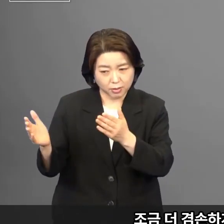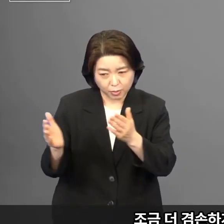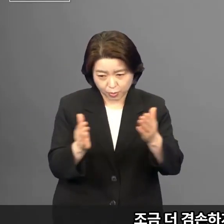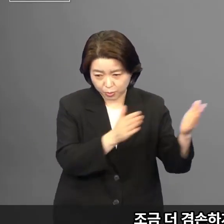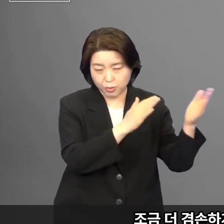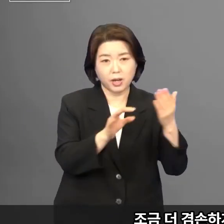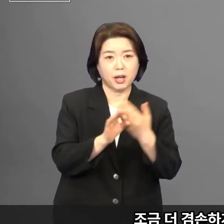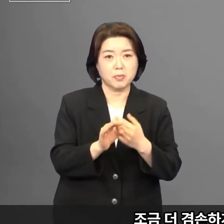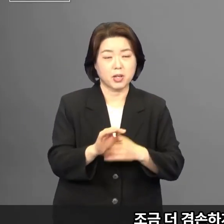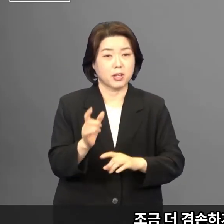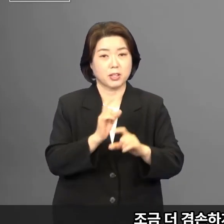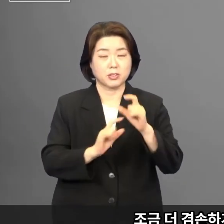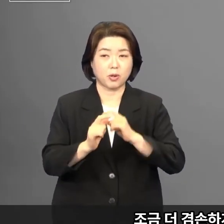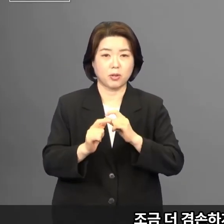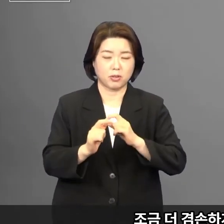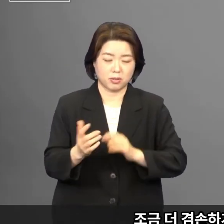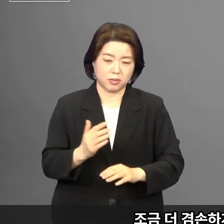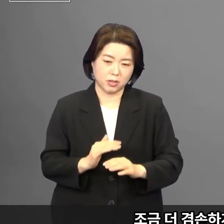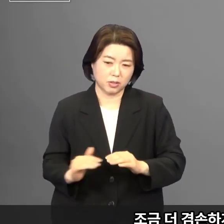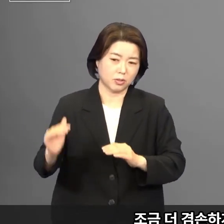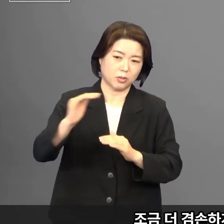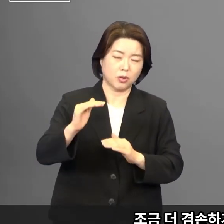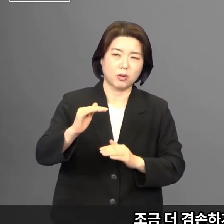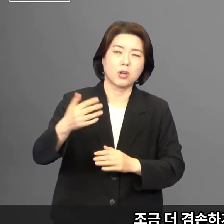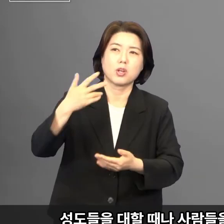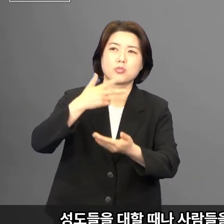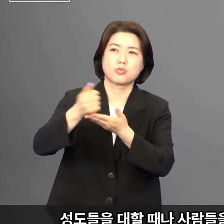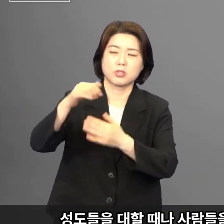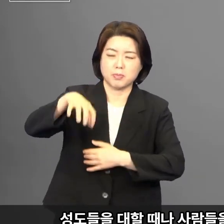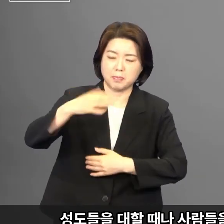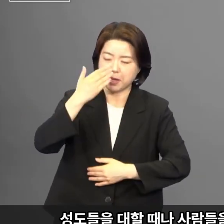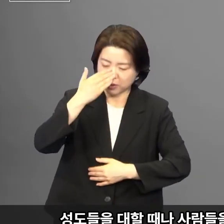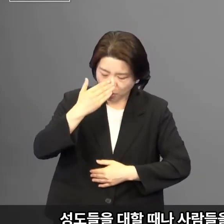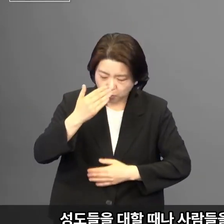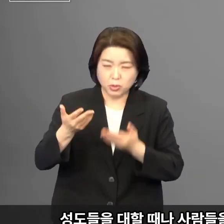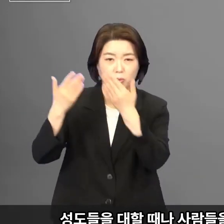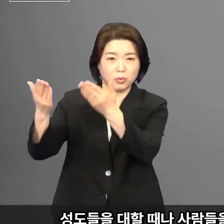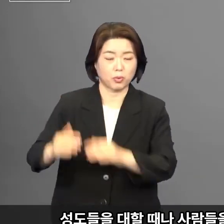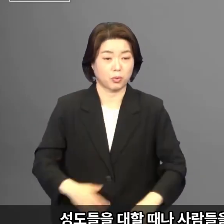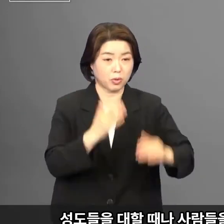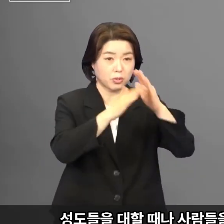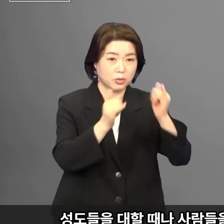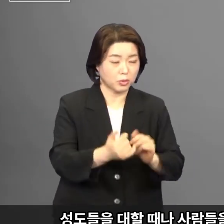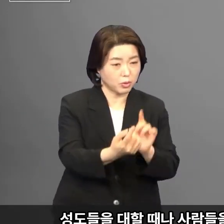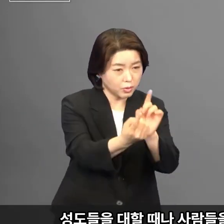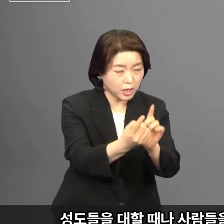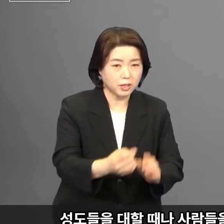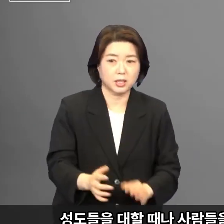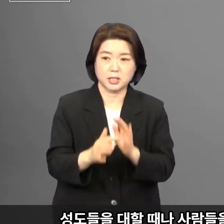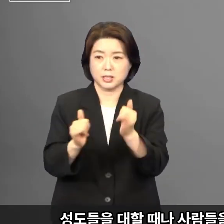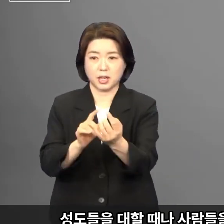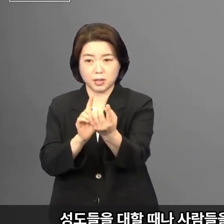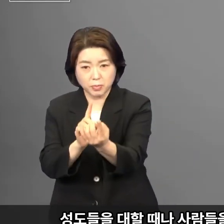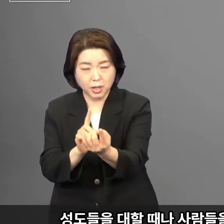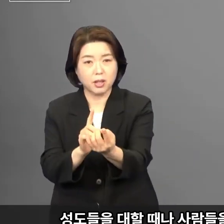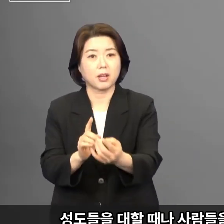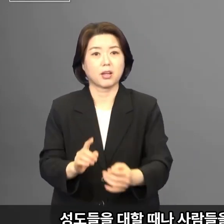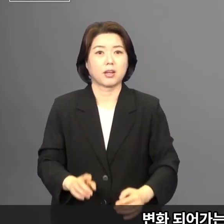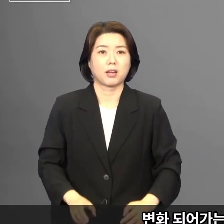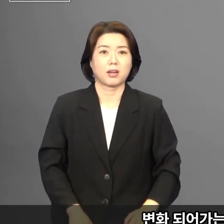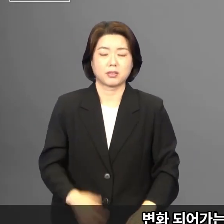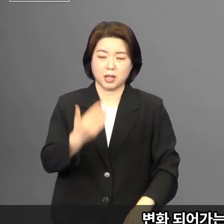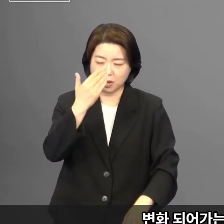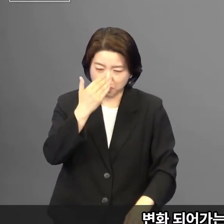전보다 조금 더 겸손하게 주님 앞에 나아가며 성도들을 대할 때나 사람들을 대할 때나 정말 더 그렇게